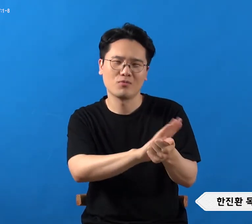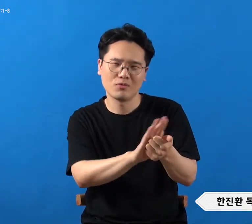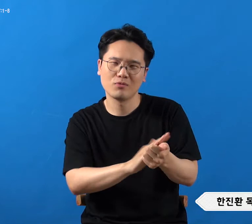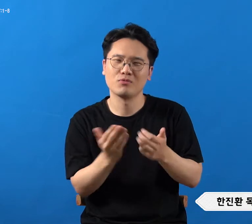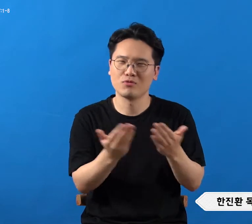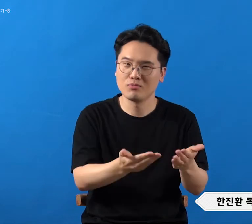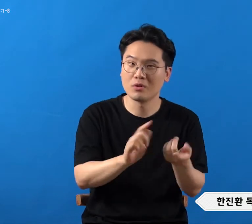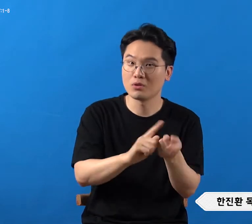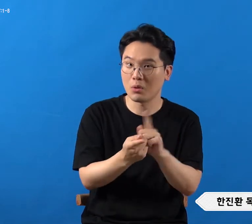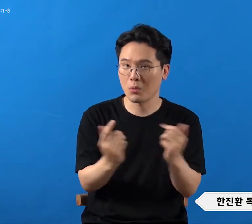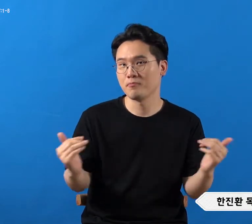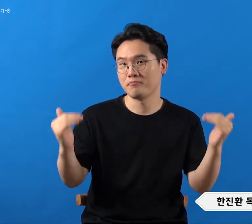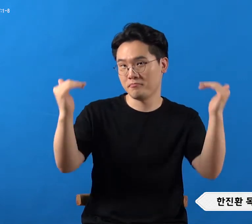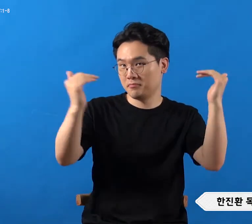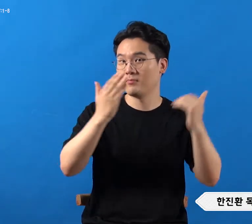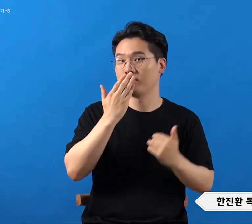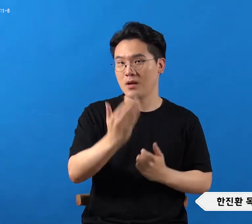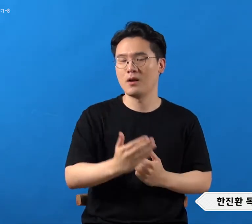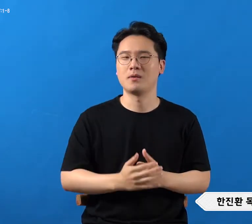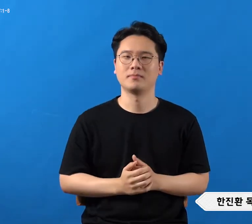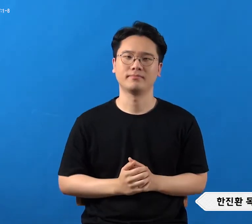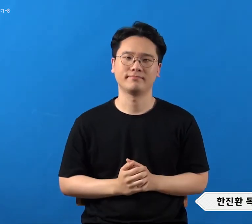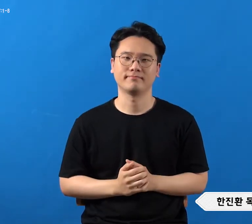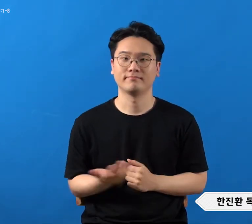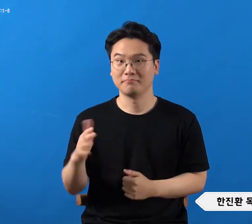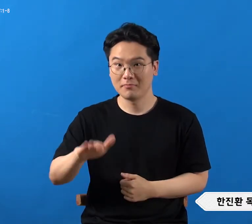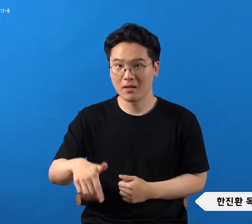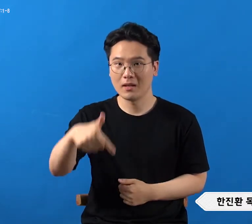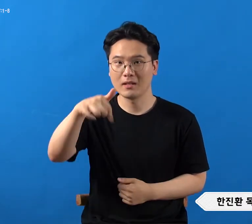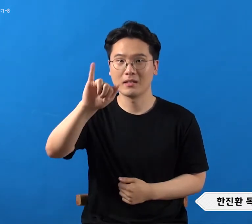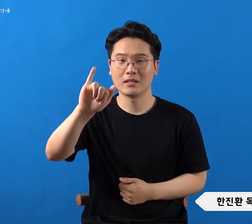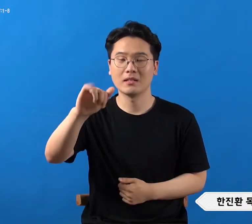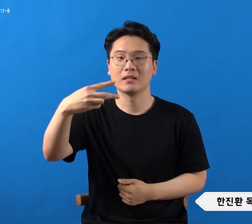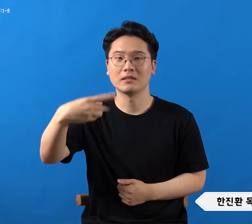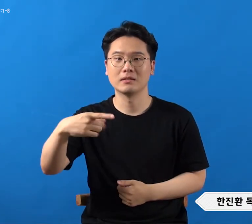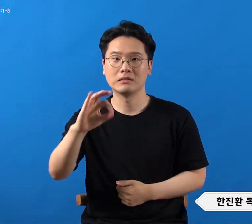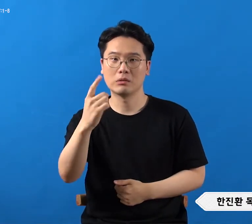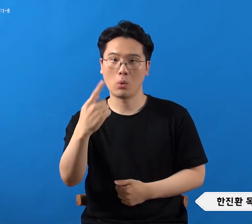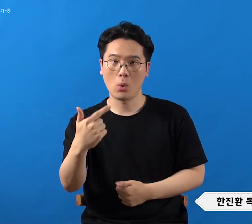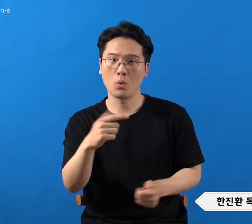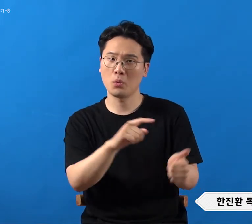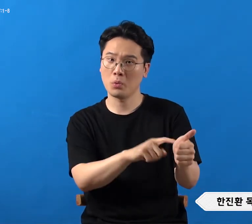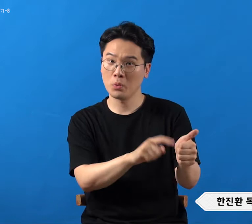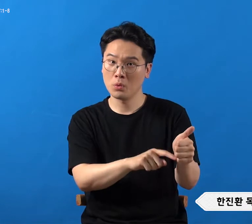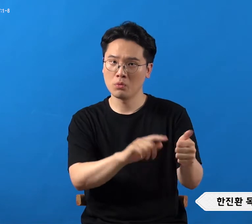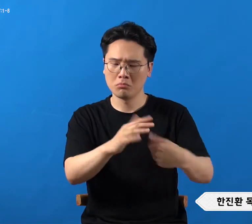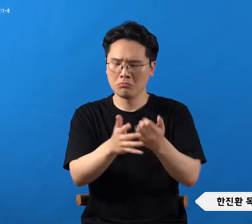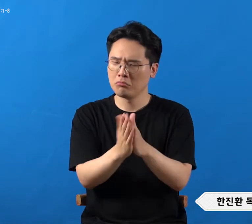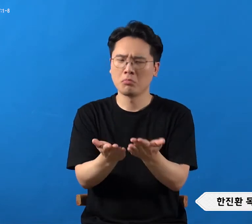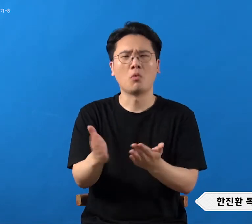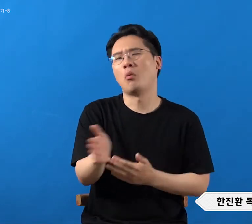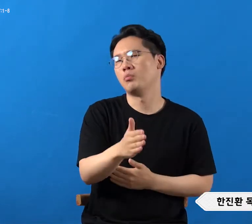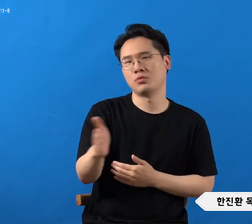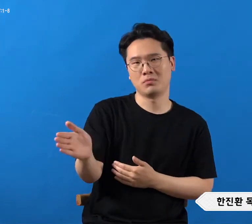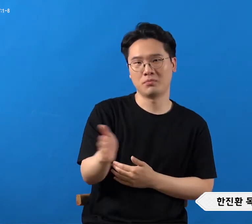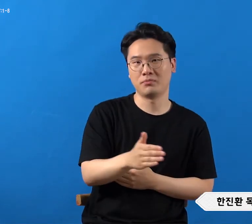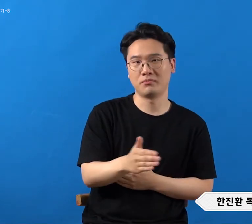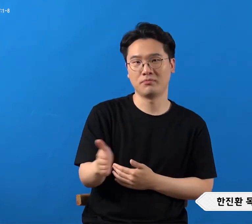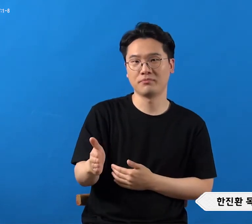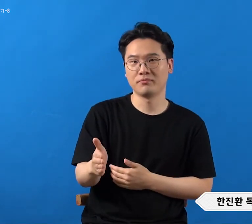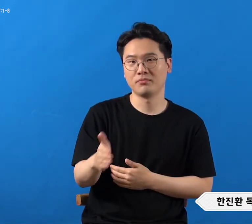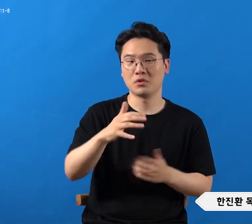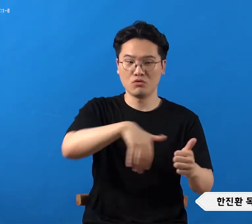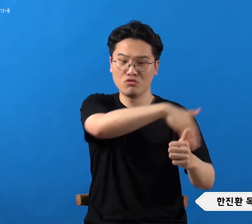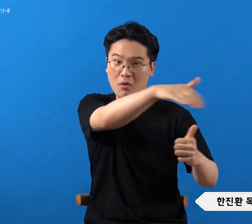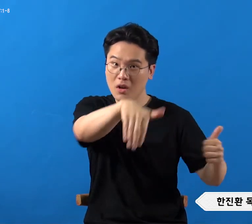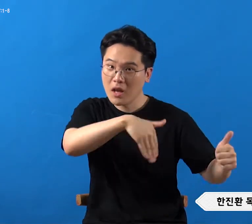자랄 수 있습니다. 그런데 기드온에게는 성경이라는 것이 아예 없습니다. 주위에